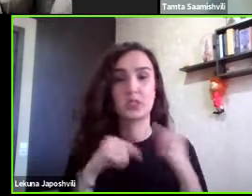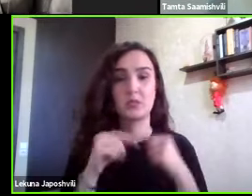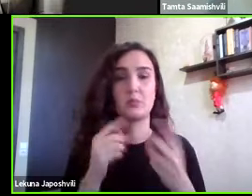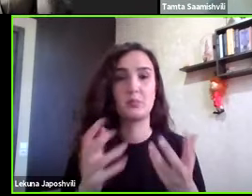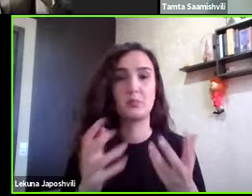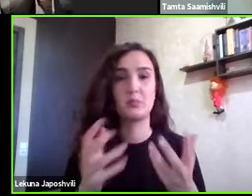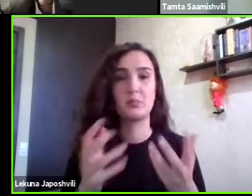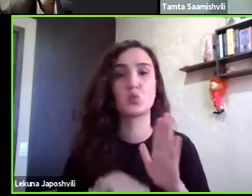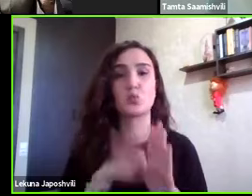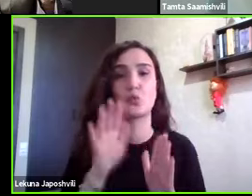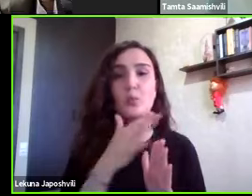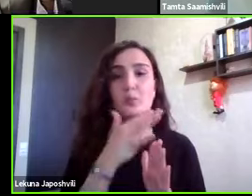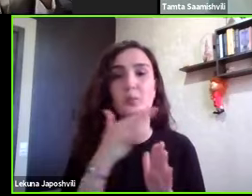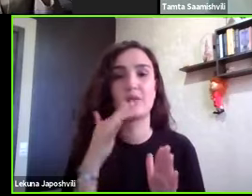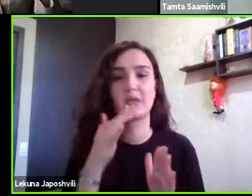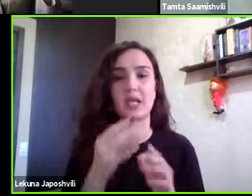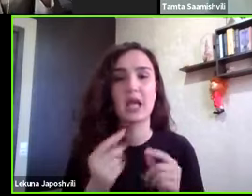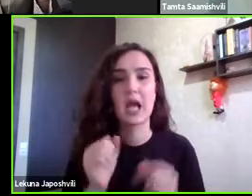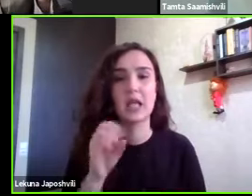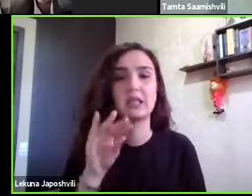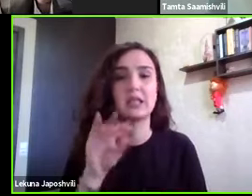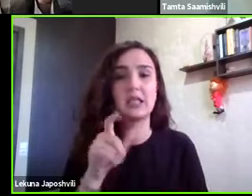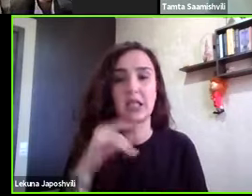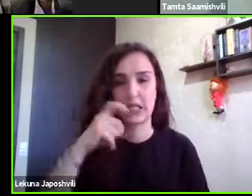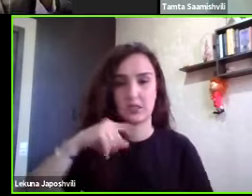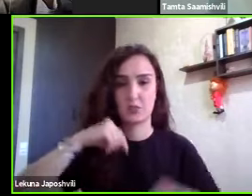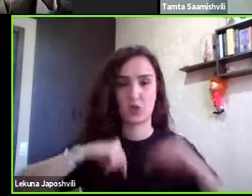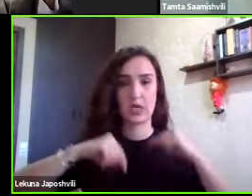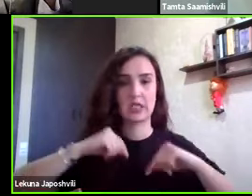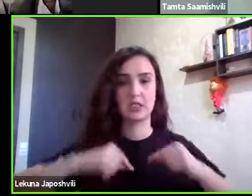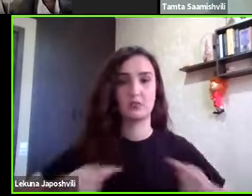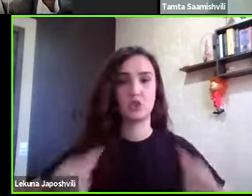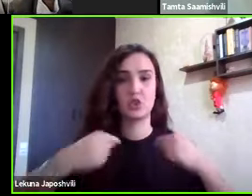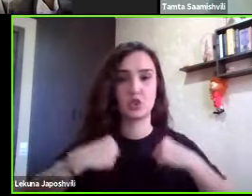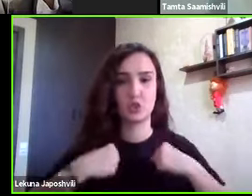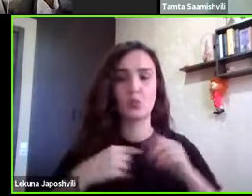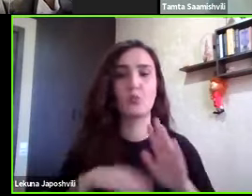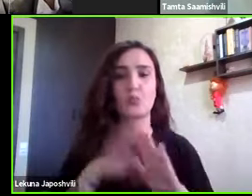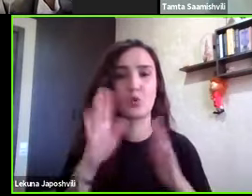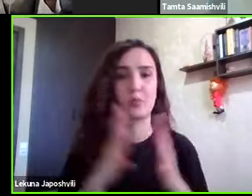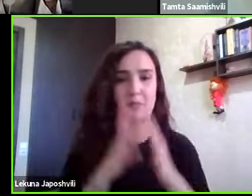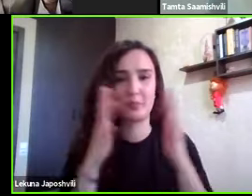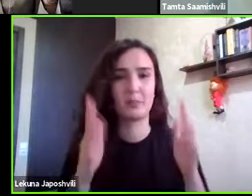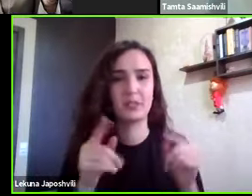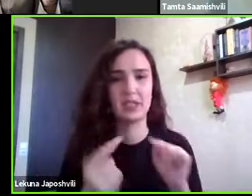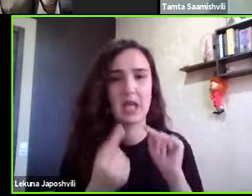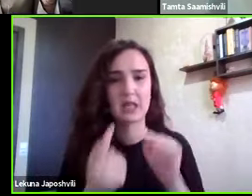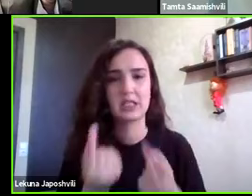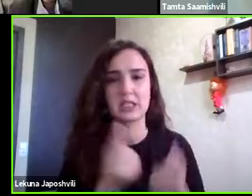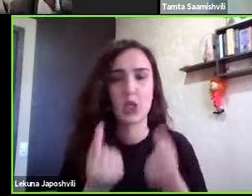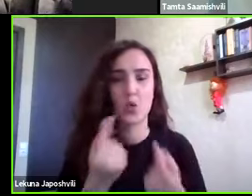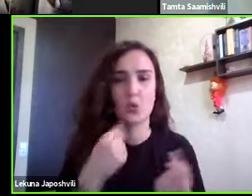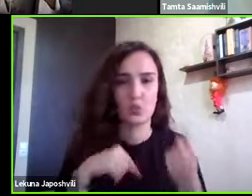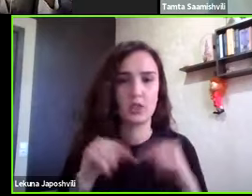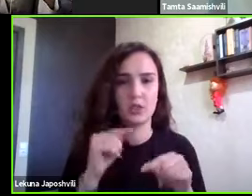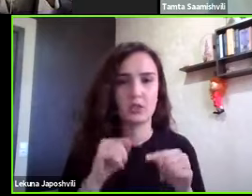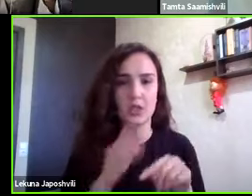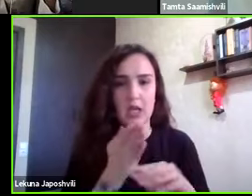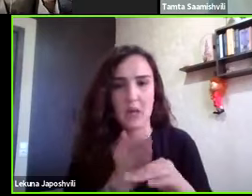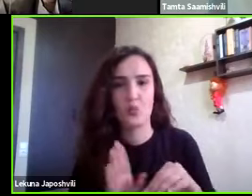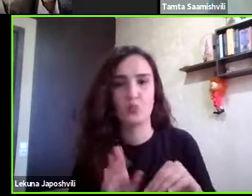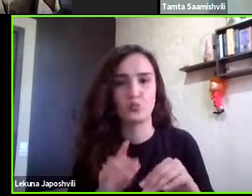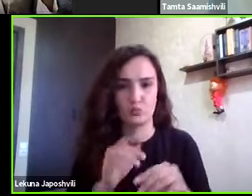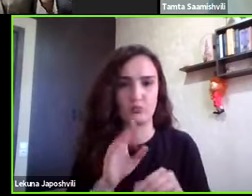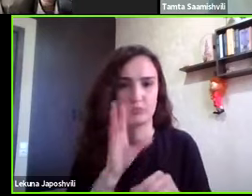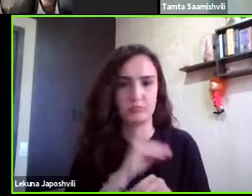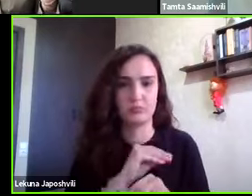ანუ რაც უფრო ბევრი ანტიგენი შეიჭრება ადამიანის ორგანიზმში, მით მეტი ანტისხეული გამომუშავდება. ეს